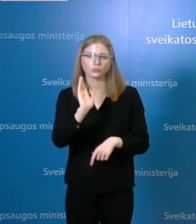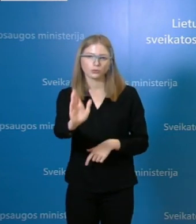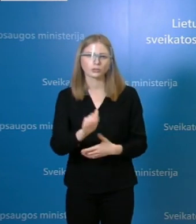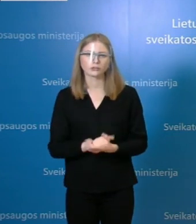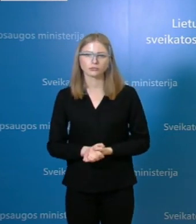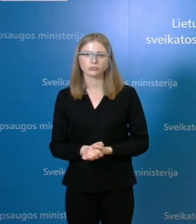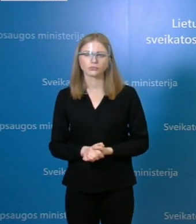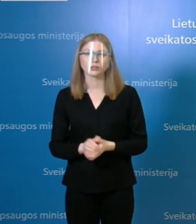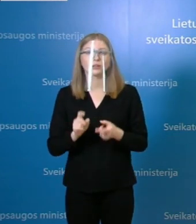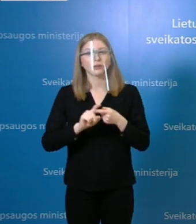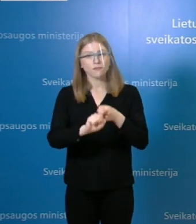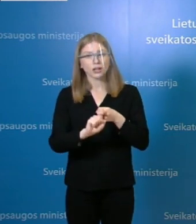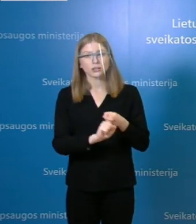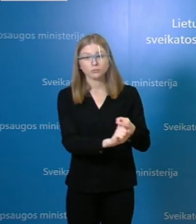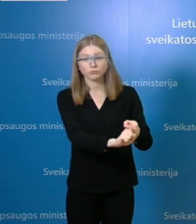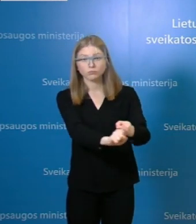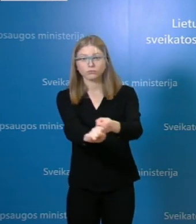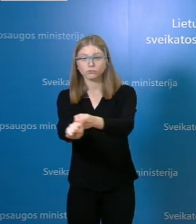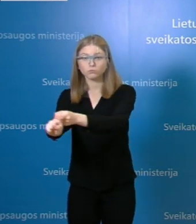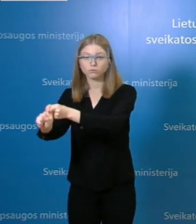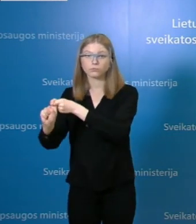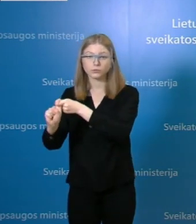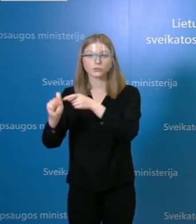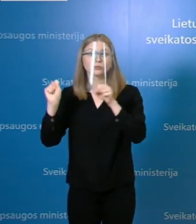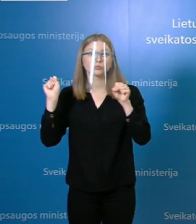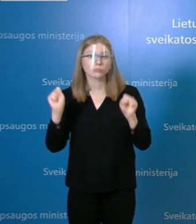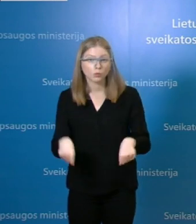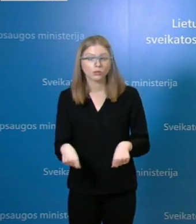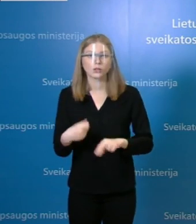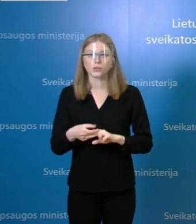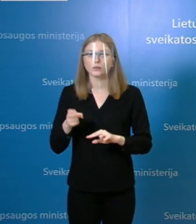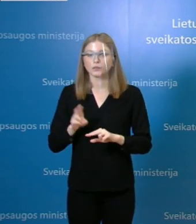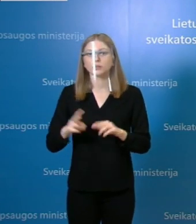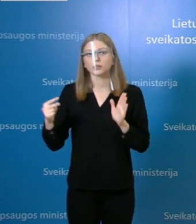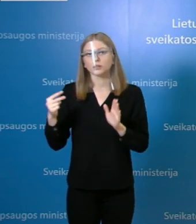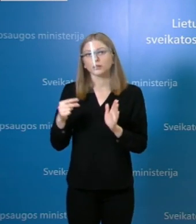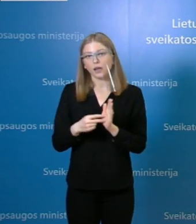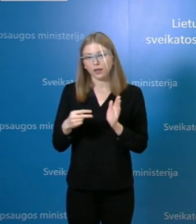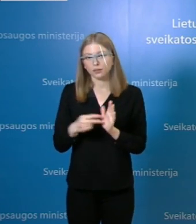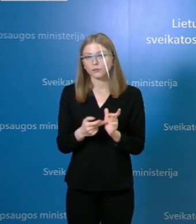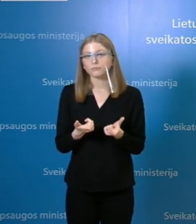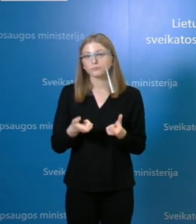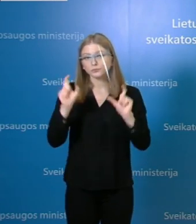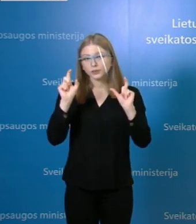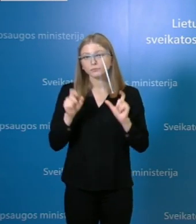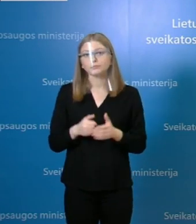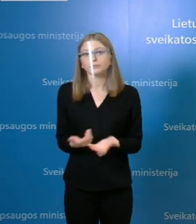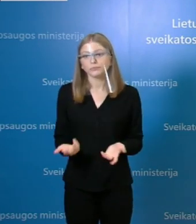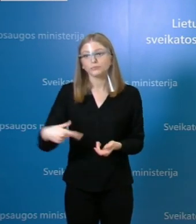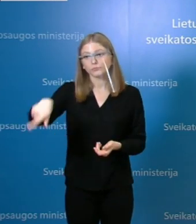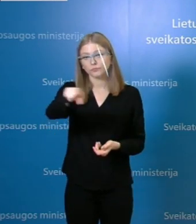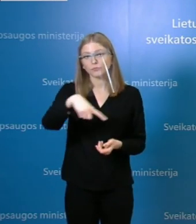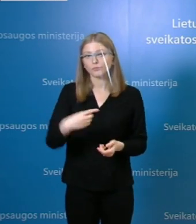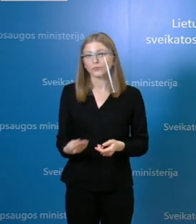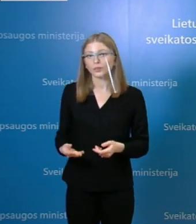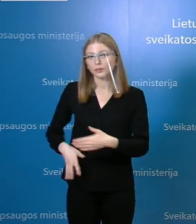bus infekcijos plitimo tikimybė arba galimybė, na, tai bus kaina, kurią dėja, bet teks